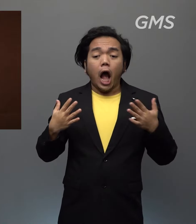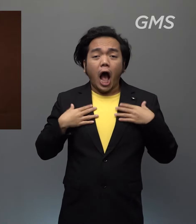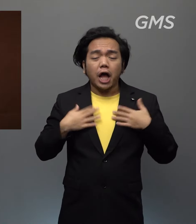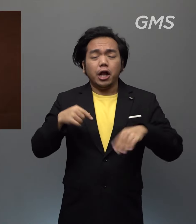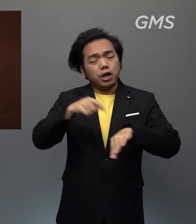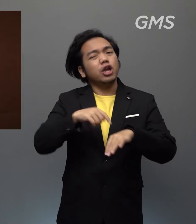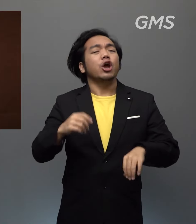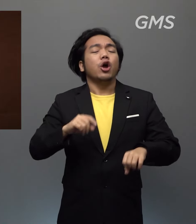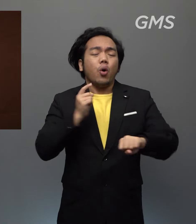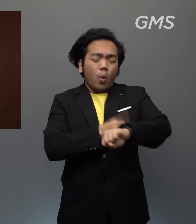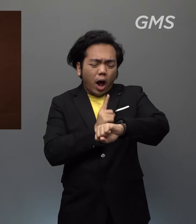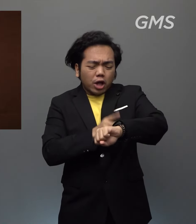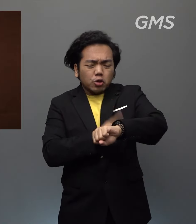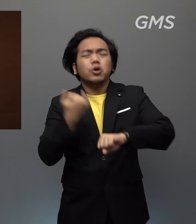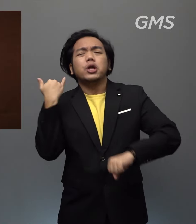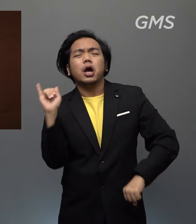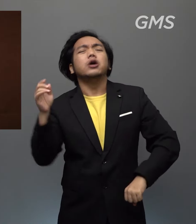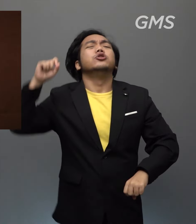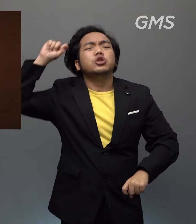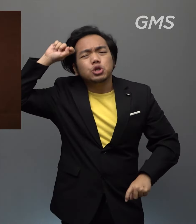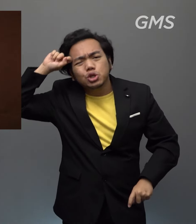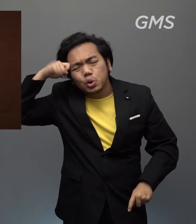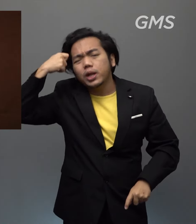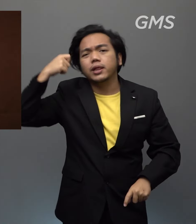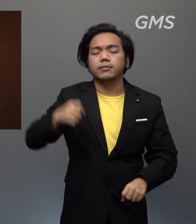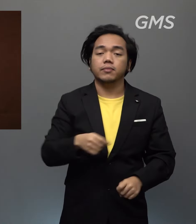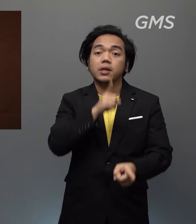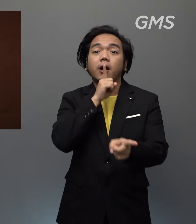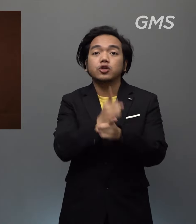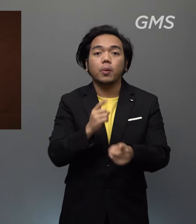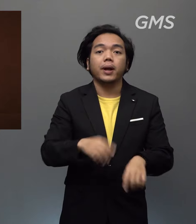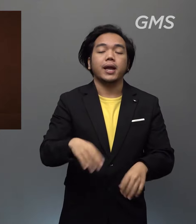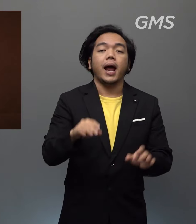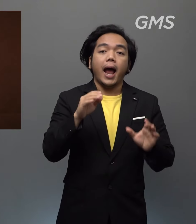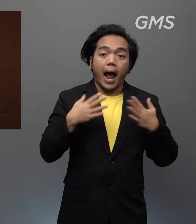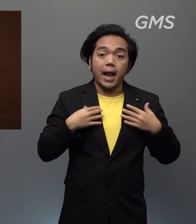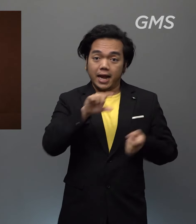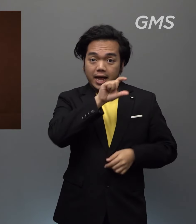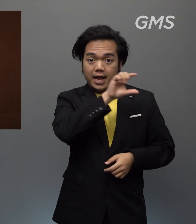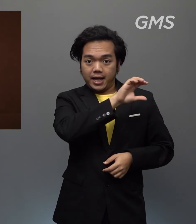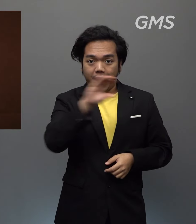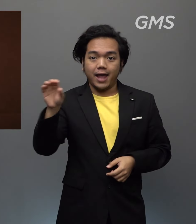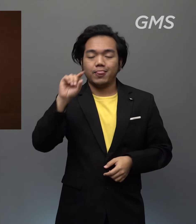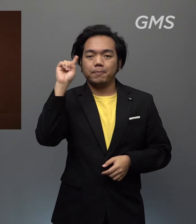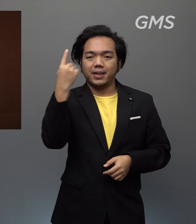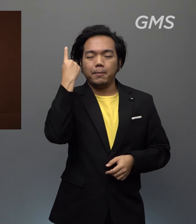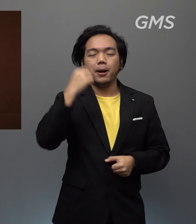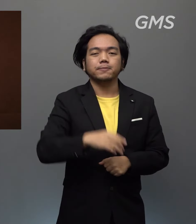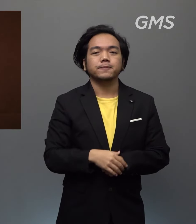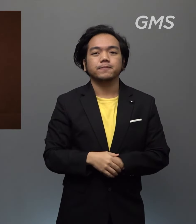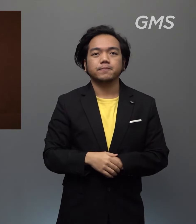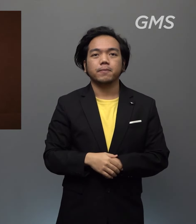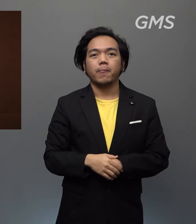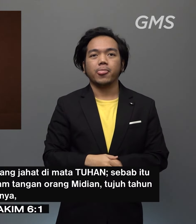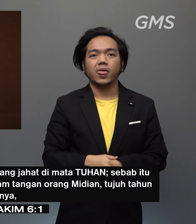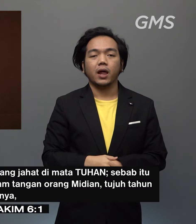ada jawabannya pada ayat yang pertama dan pada ayat yang ke-10 di dalam Alkitab Anda, Hakim-Hakim pasal yang